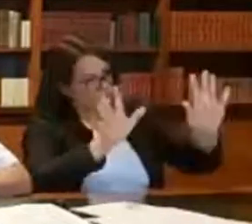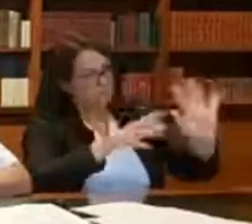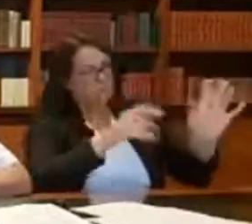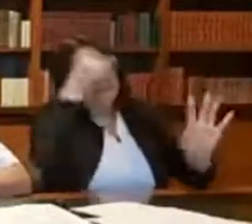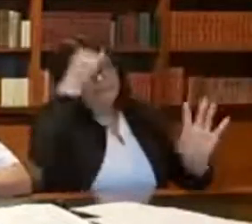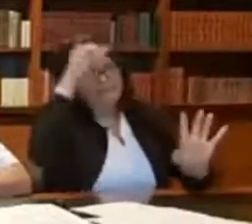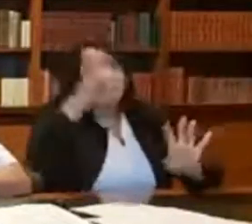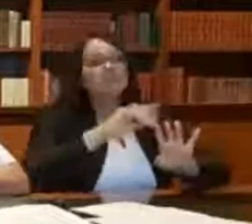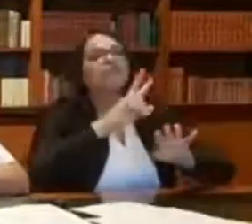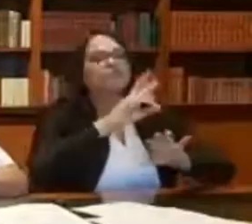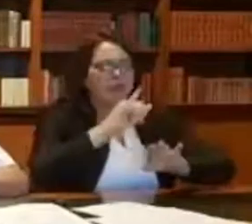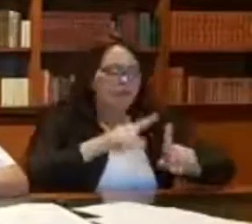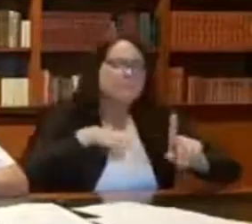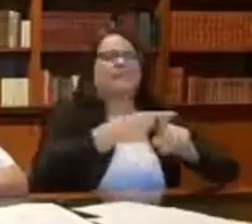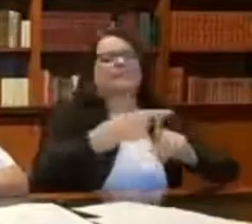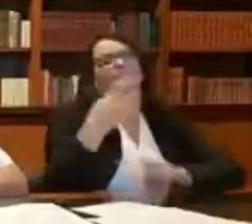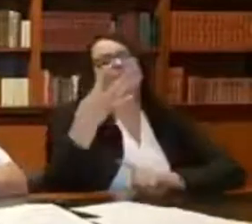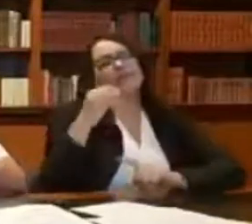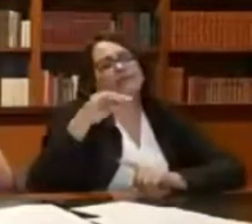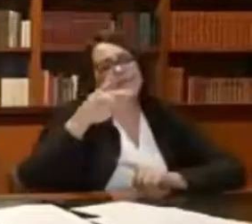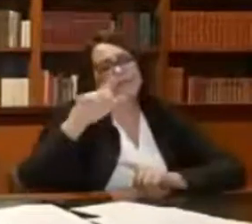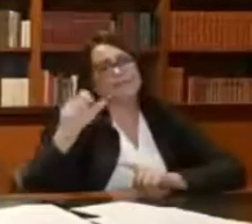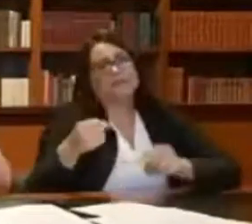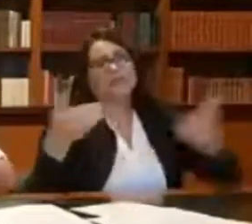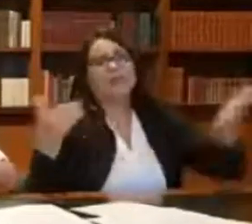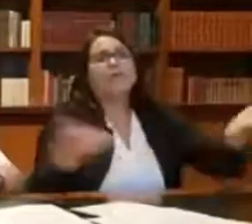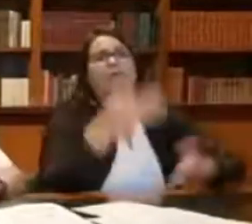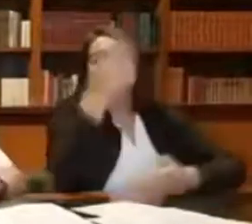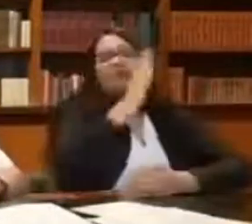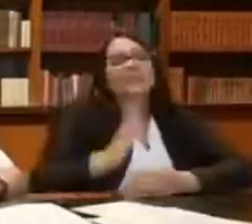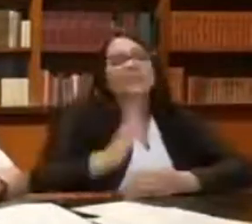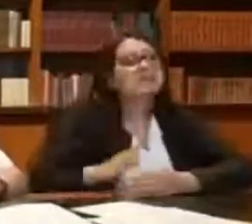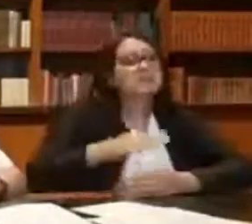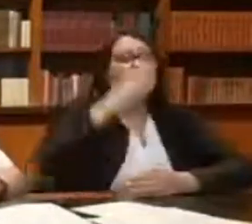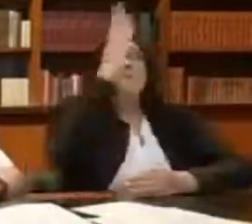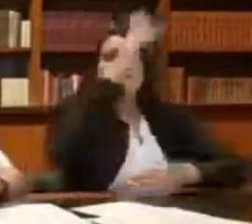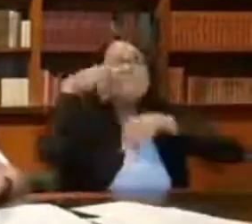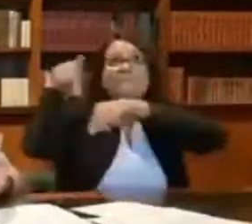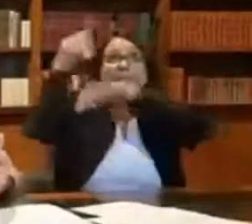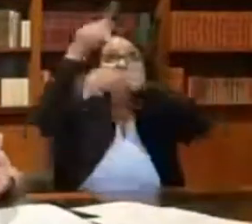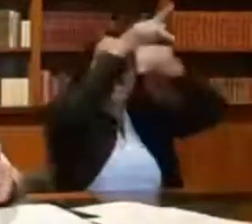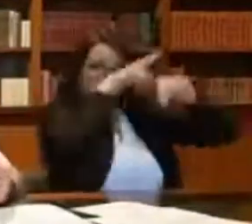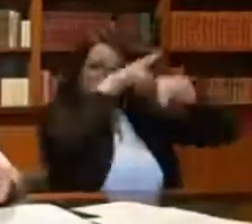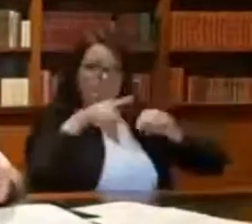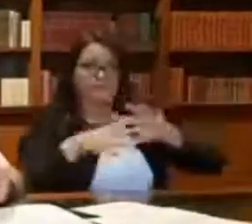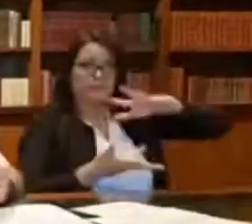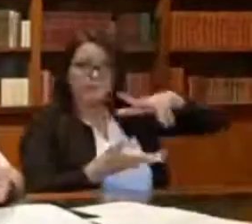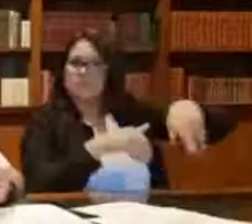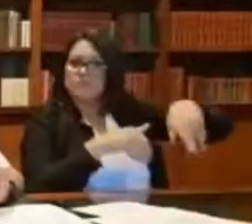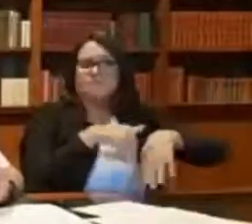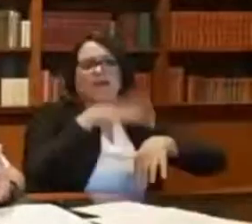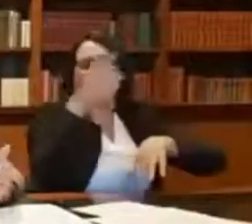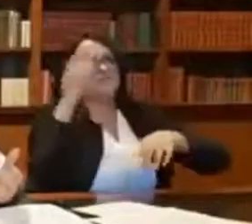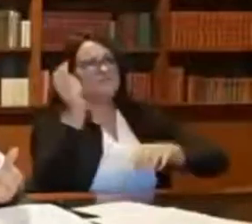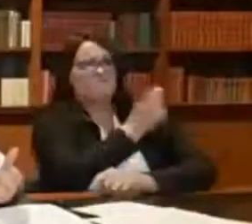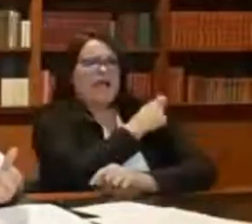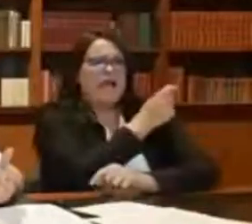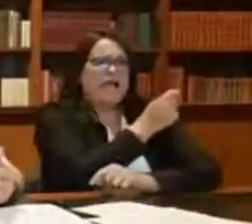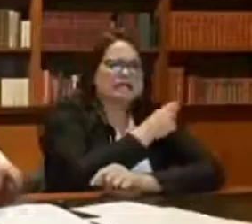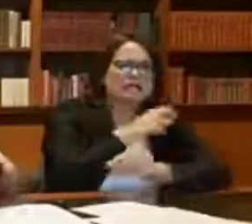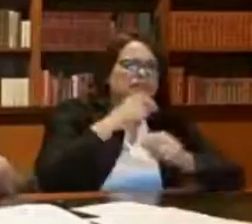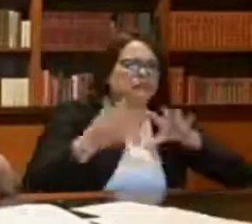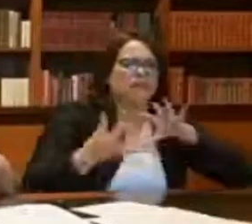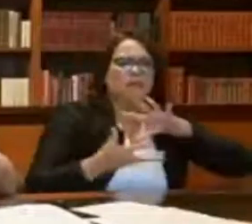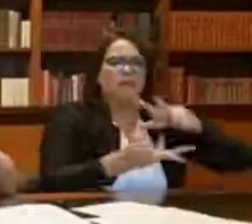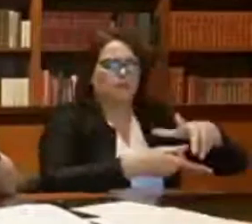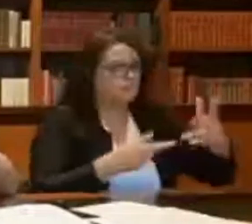novas doses. Então o Brasil hoje é um dos países que mais vacina no mundo, tá? Em valores absolutos,